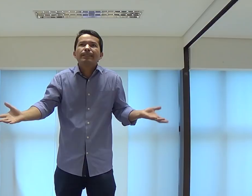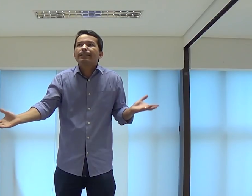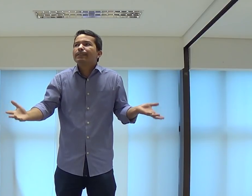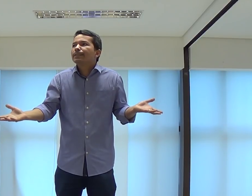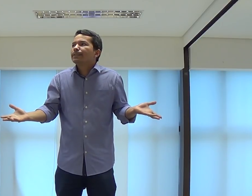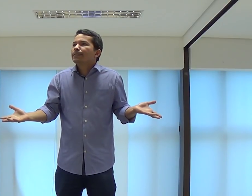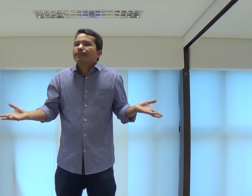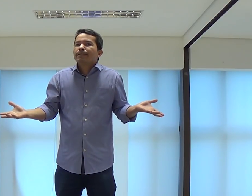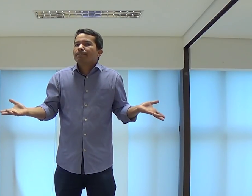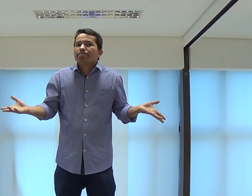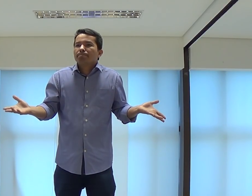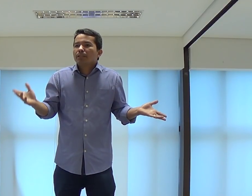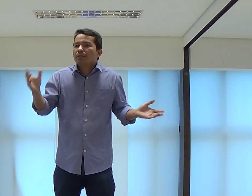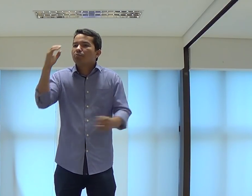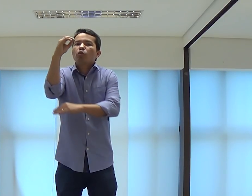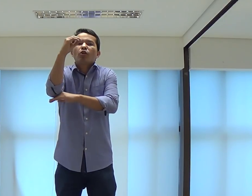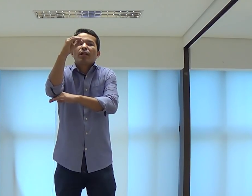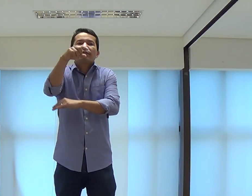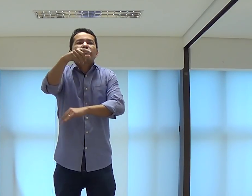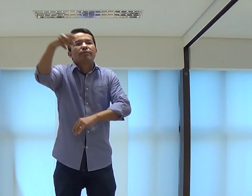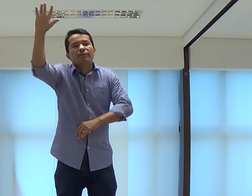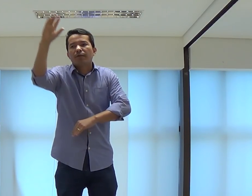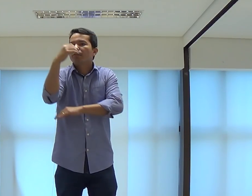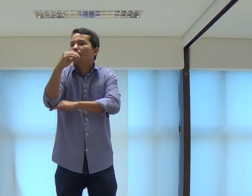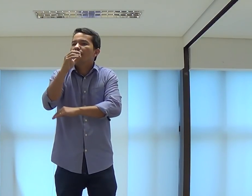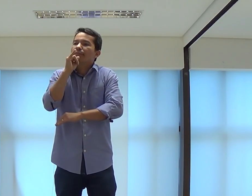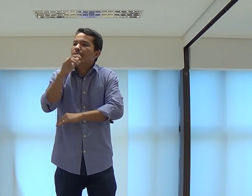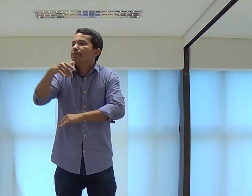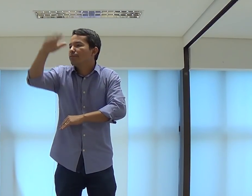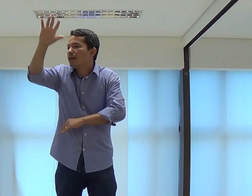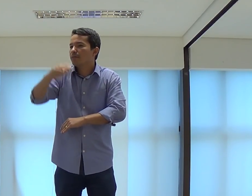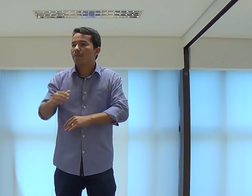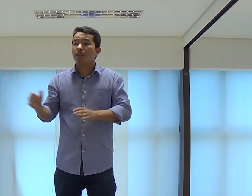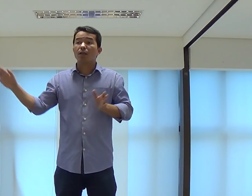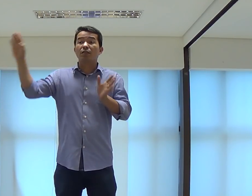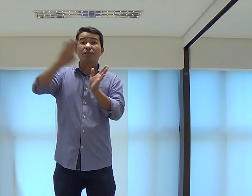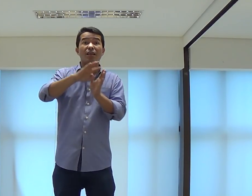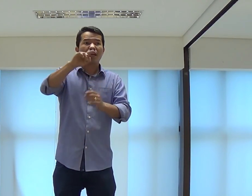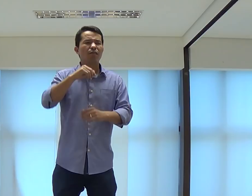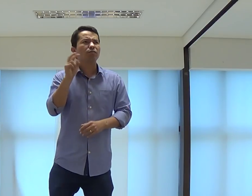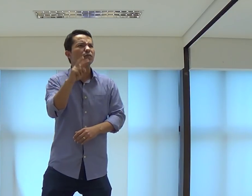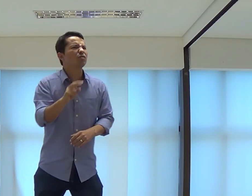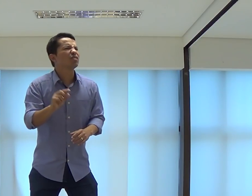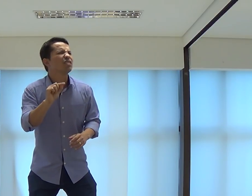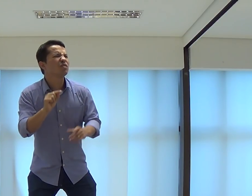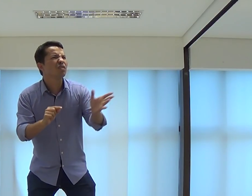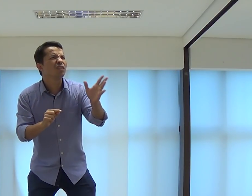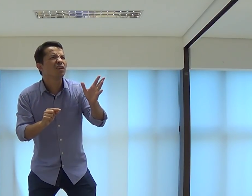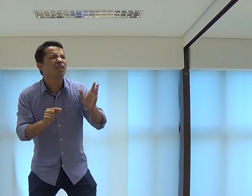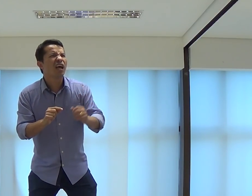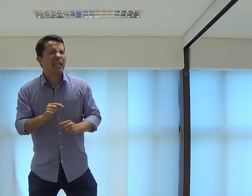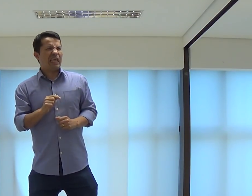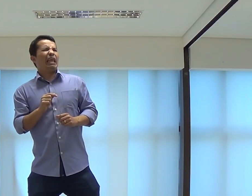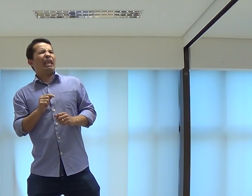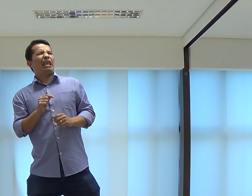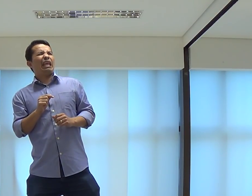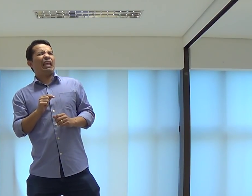gente vai fazer daí, né? Ai, não sei. Ah, se você for para uma outra cidade, para Porto Alegre, por exemplo, você vai chegar lá, hã? O que que é esse sinal